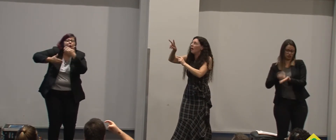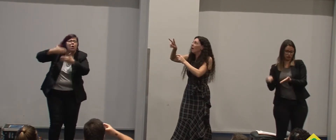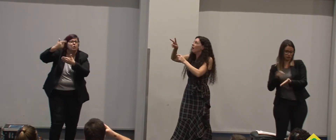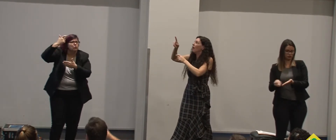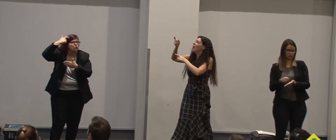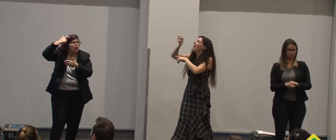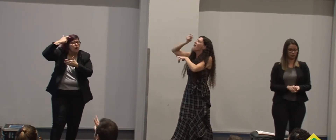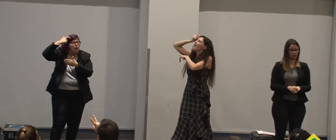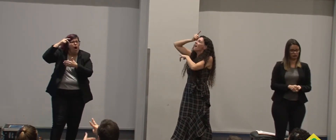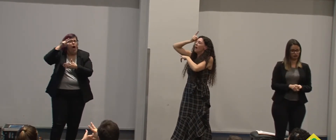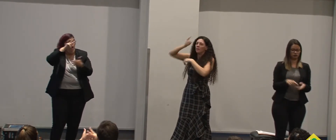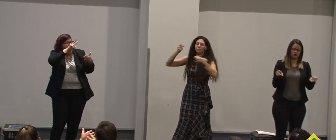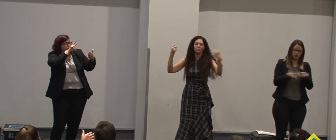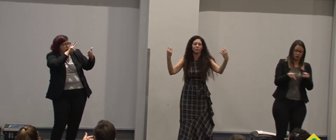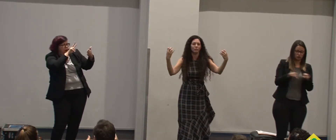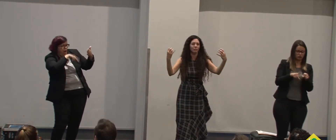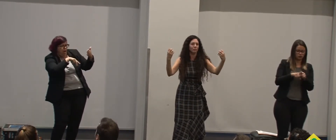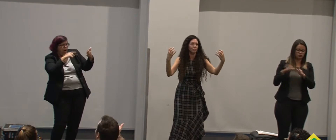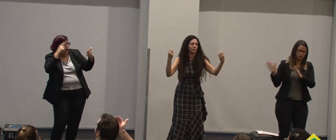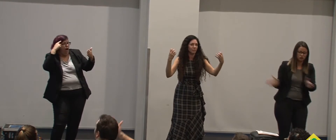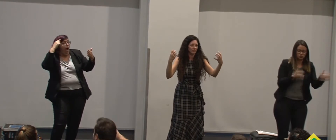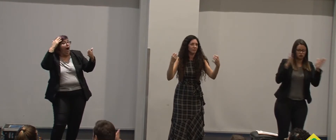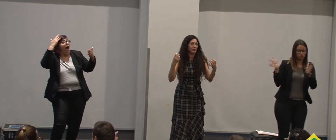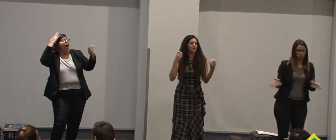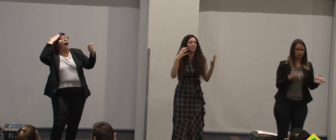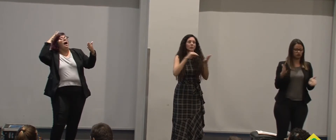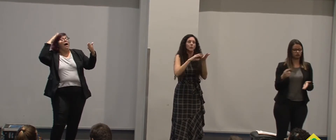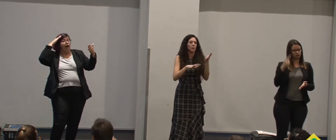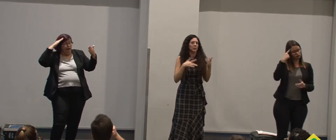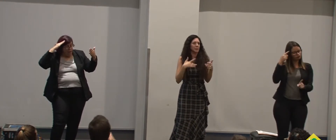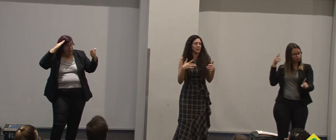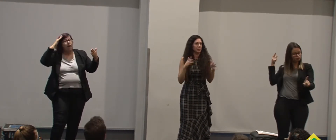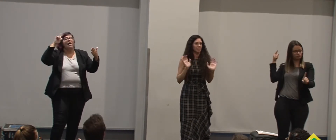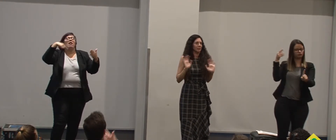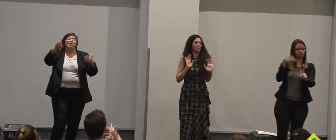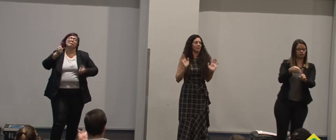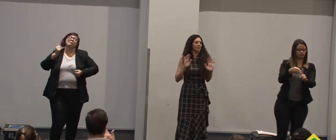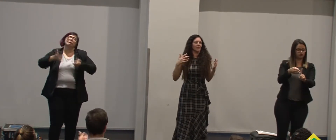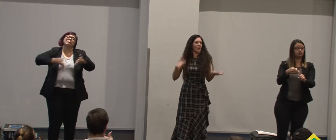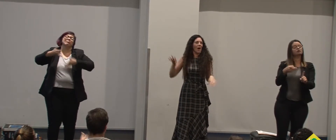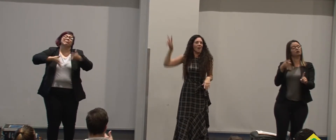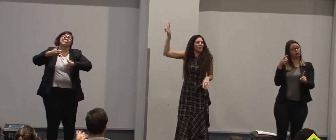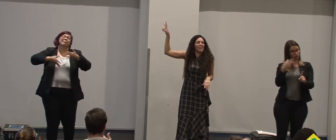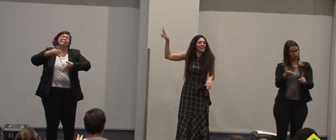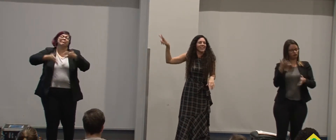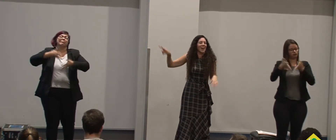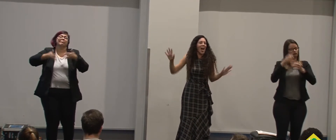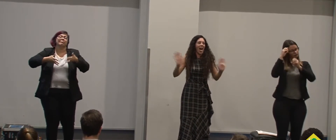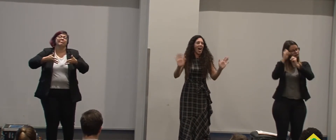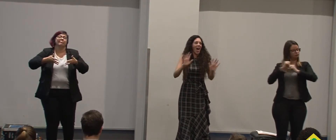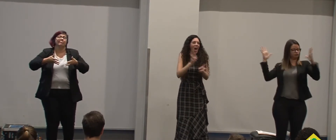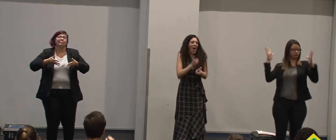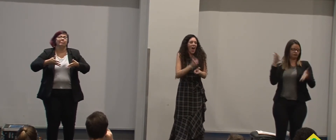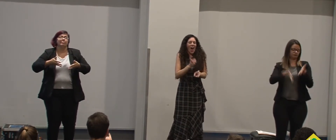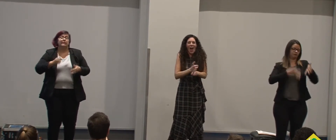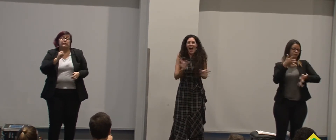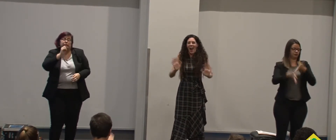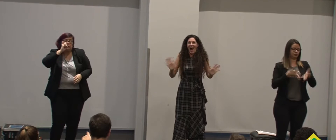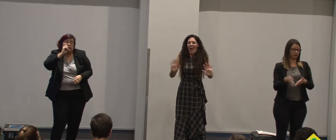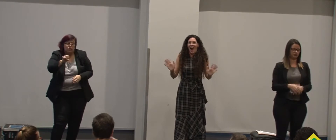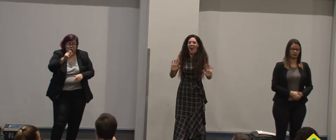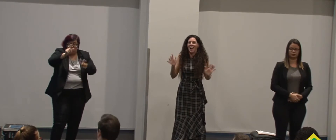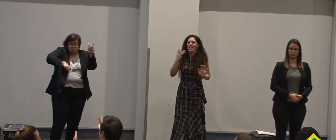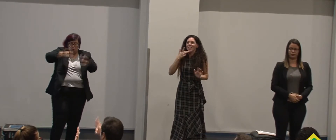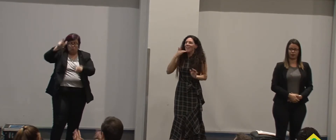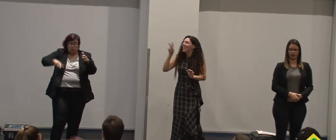esse processo tradutório não é fácil. Então, exige um certo nível de fluência, a gente consegue trabalhar essa fluência. Alguns